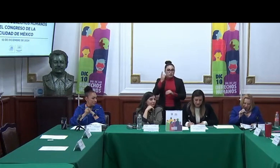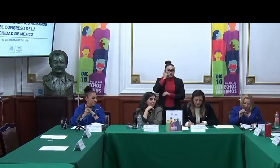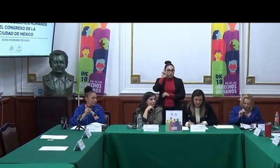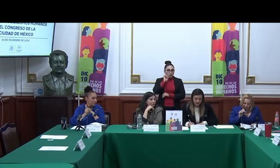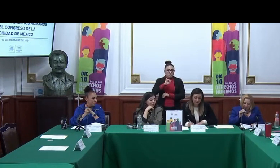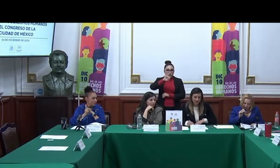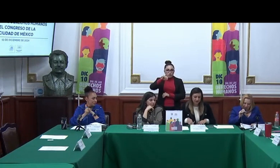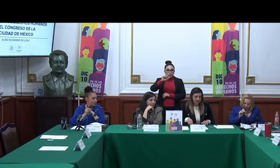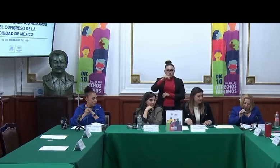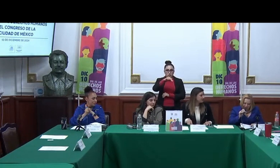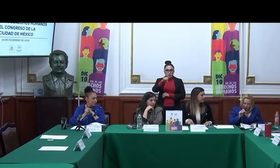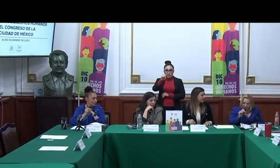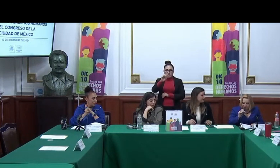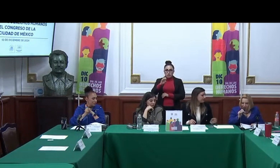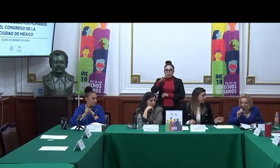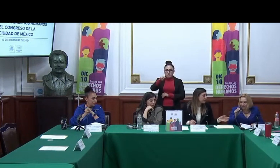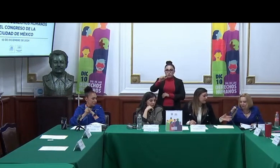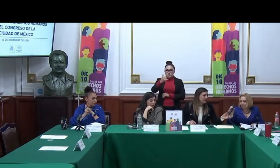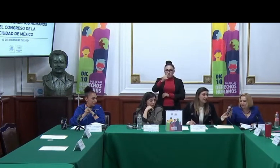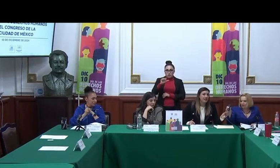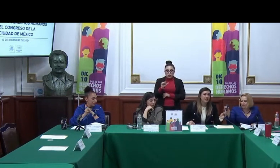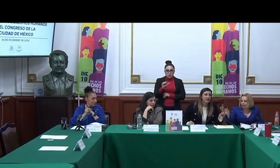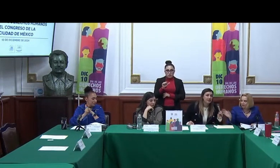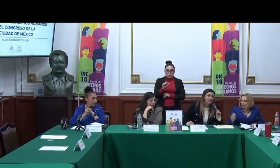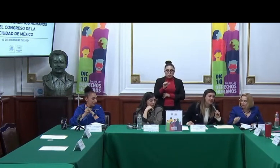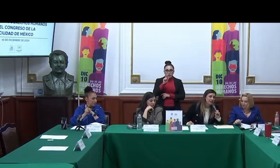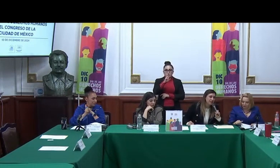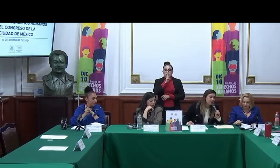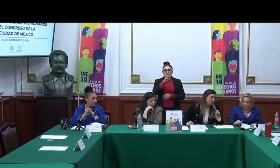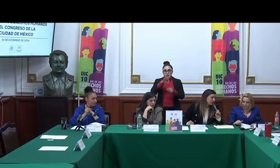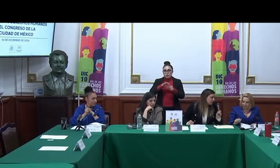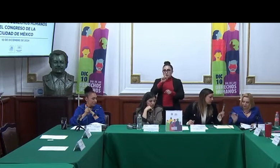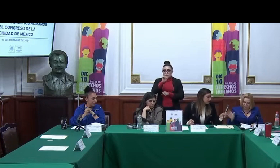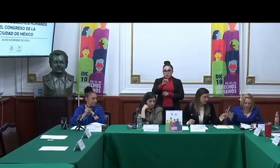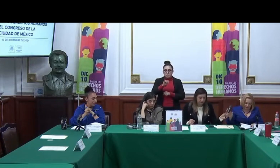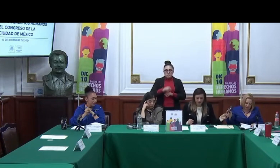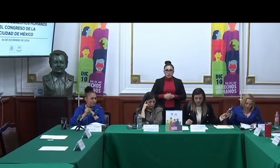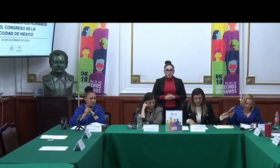Diputada Janet Elizabeth Guerrero Maya. Janet Guerrero, a favor.